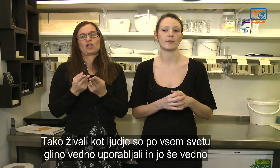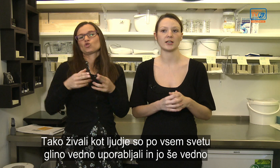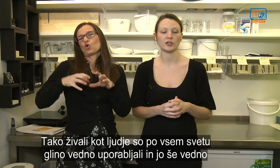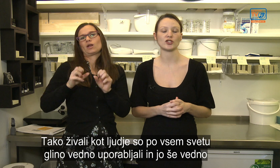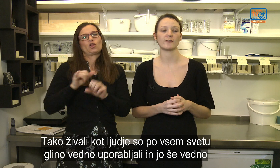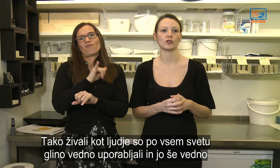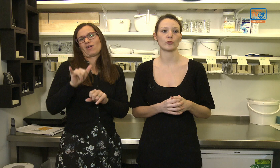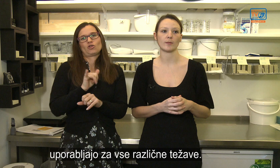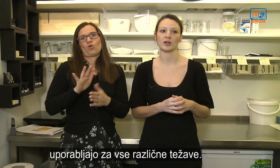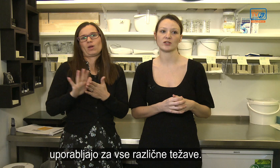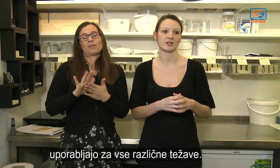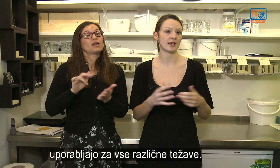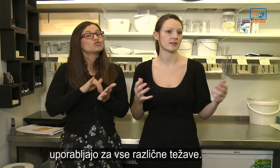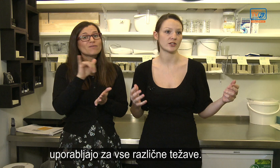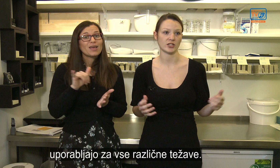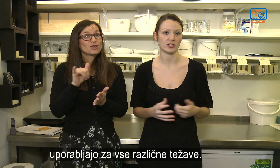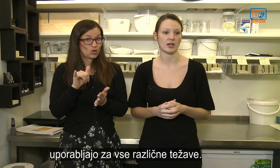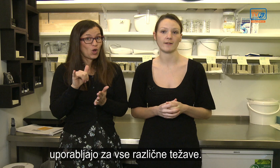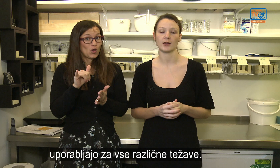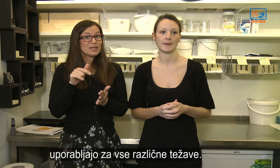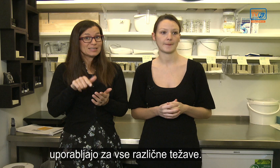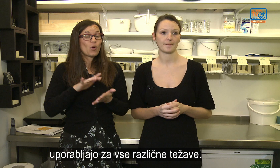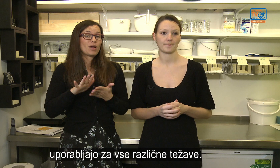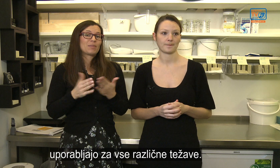in jo še vedno uporabljajo za vse različne težave.